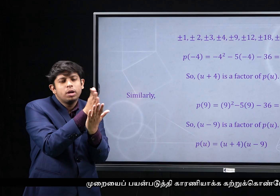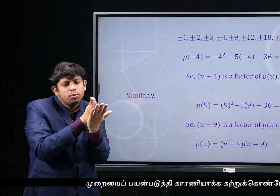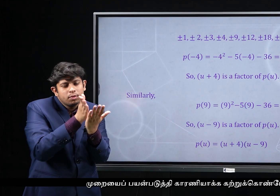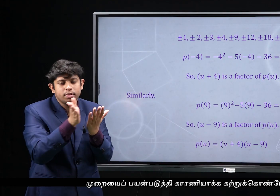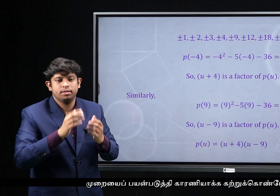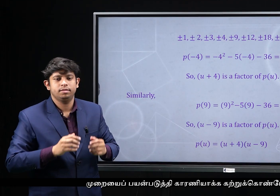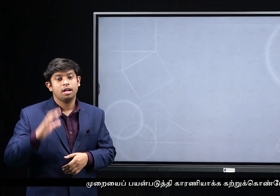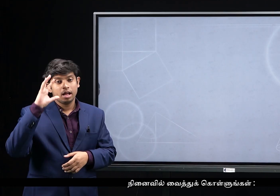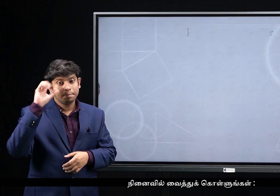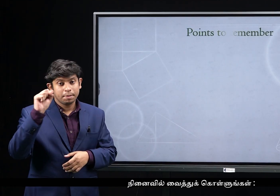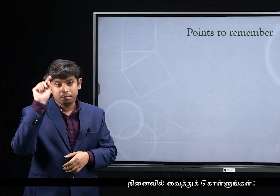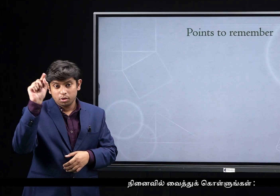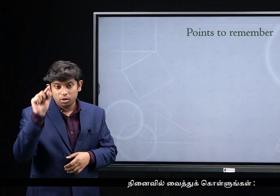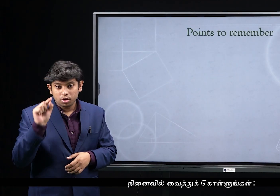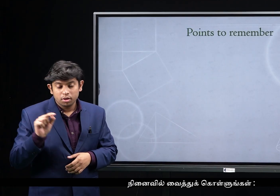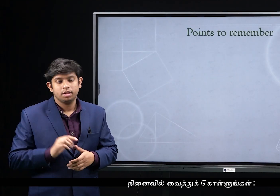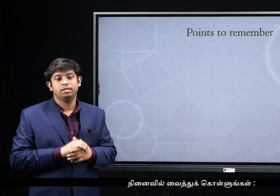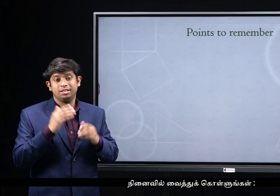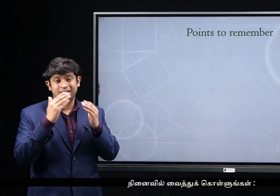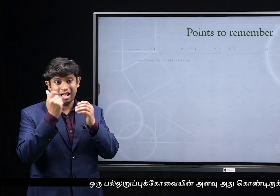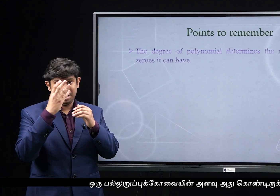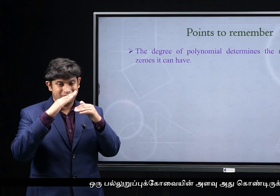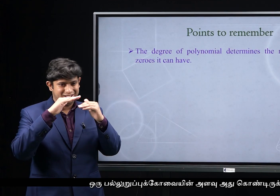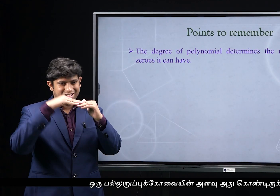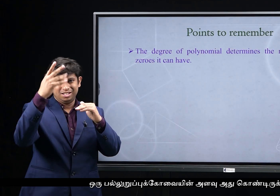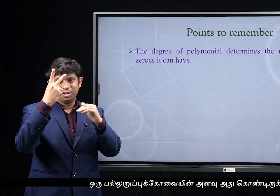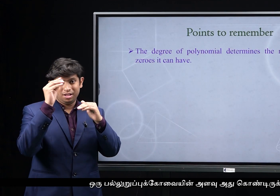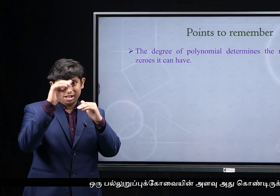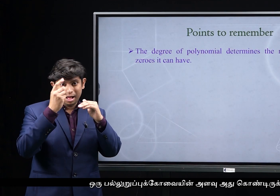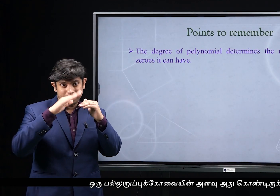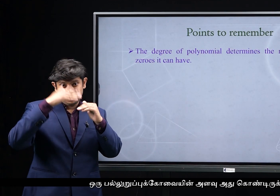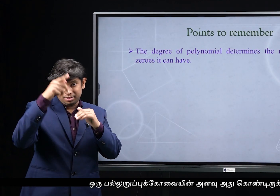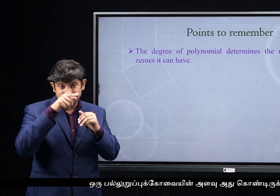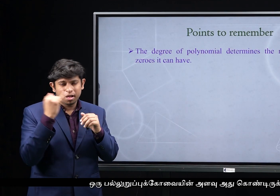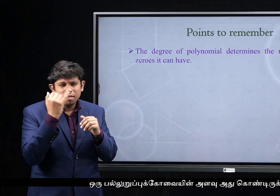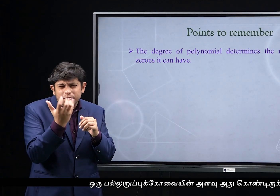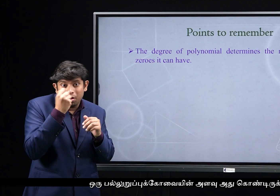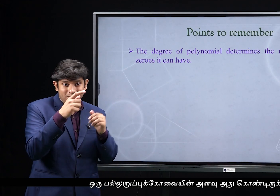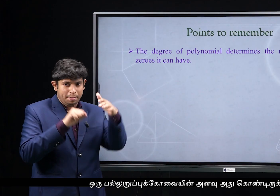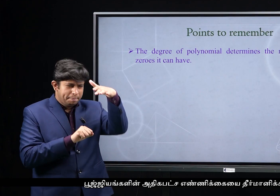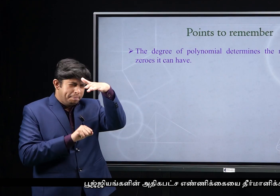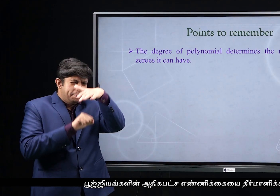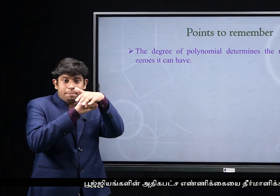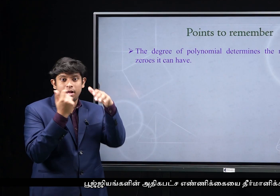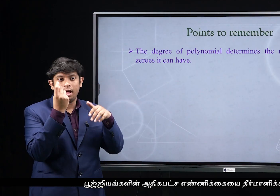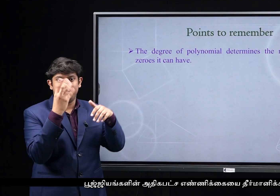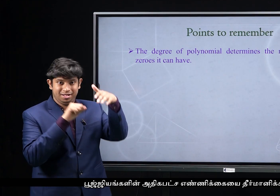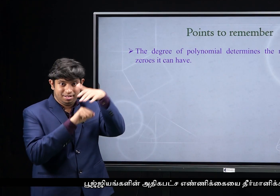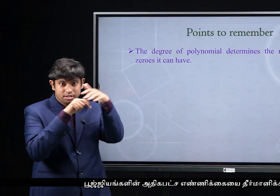கற்றுக்கொண்டோம். நினைவில் வைத்துக் கொள்ளுங்கள், ஒரு பல்லுறுப்புக்கோவையின் அளவு அது கொண்டிருக்கும் பூஜ்ஜியங்களின் அதிகபட்ச